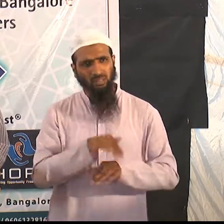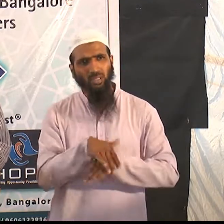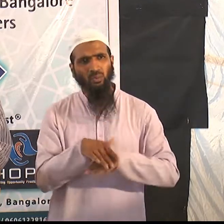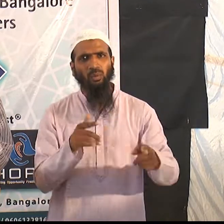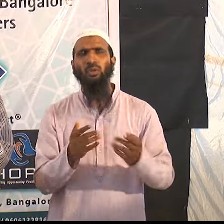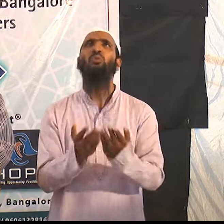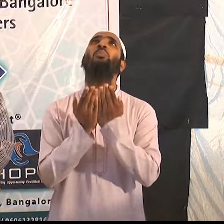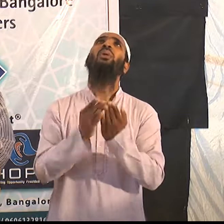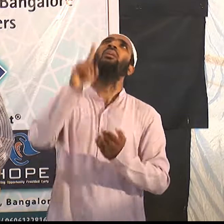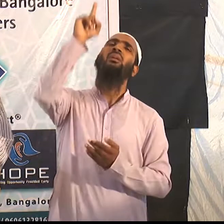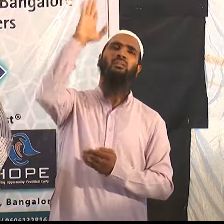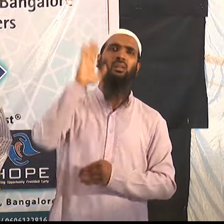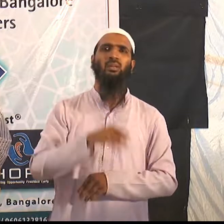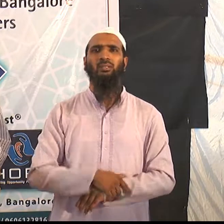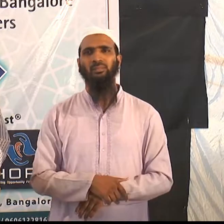मांगो.